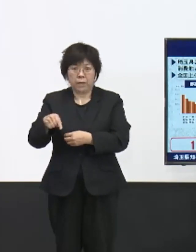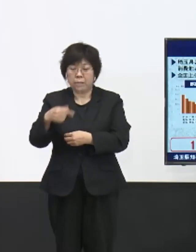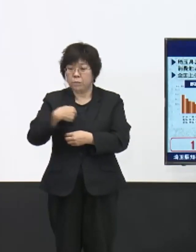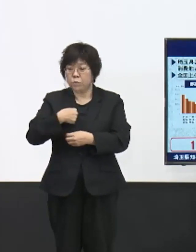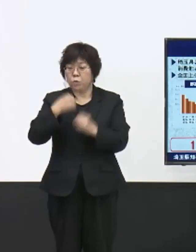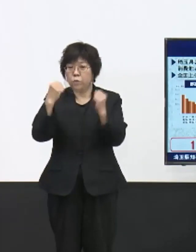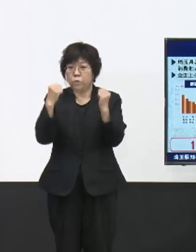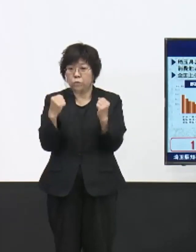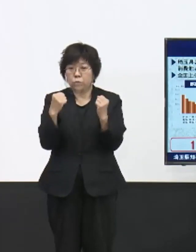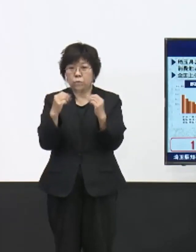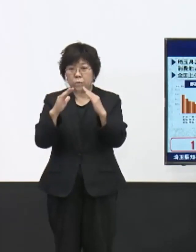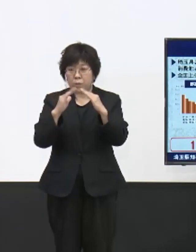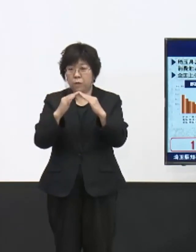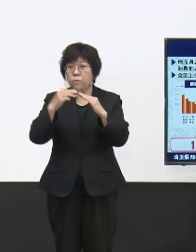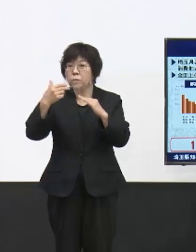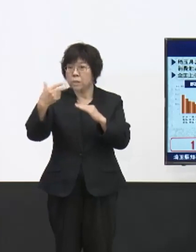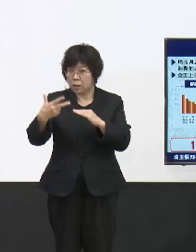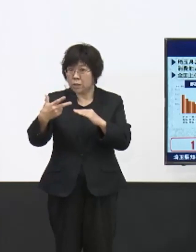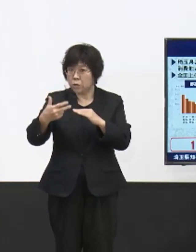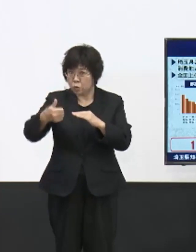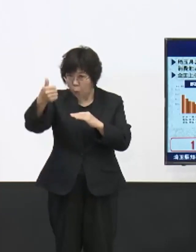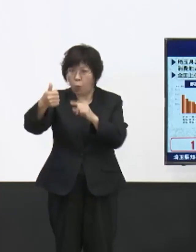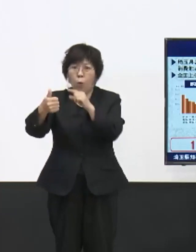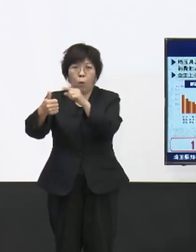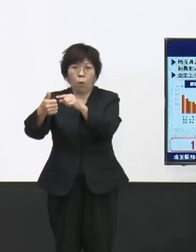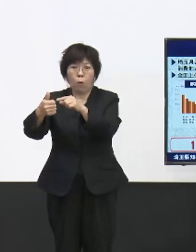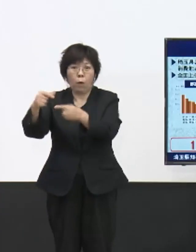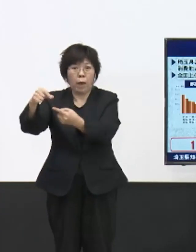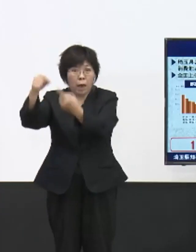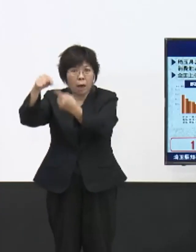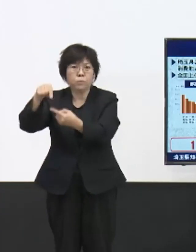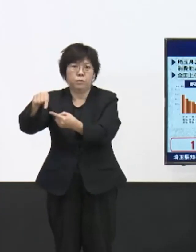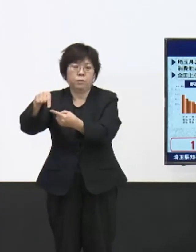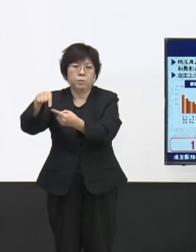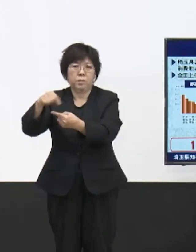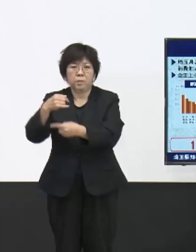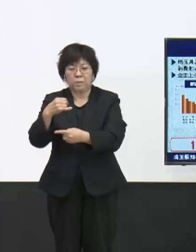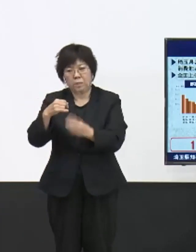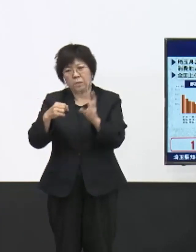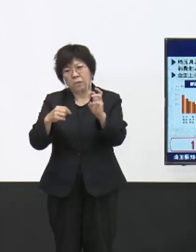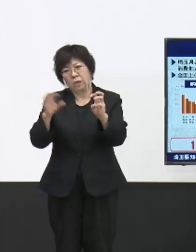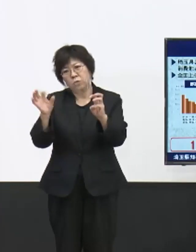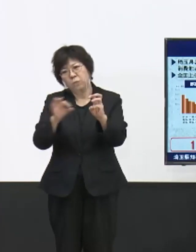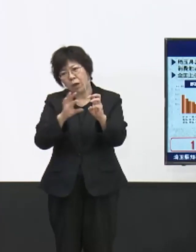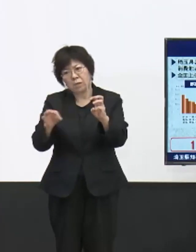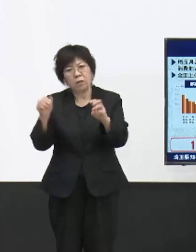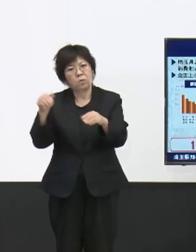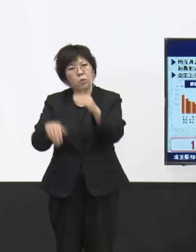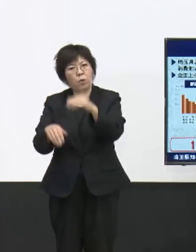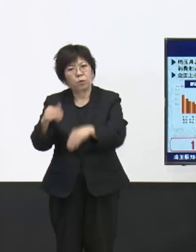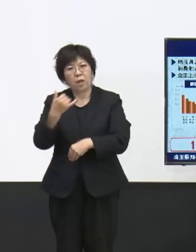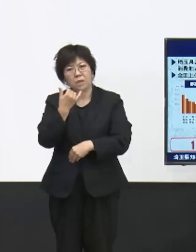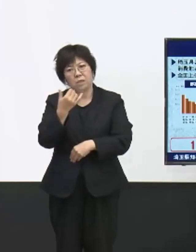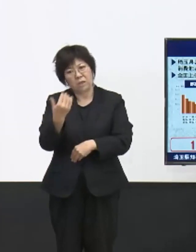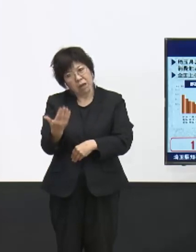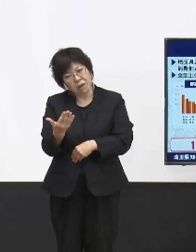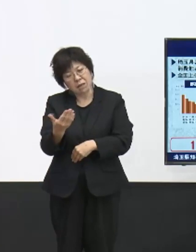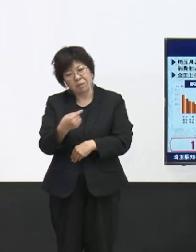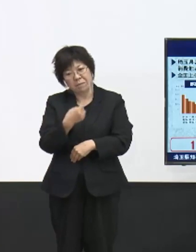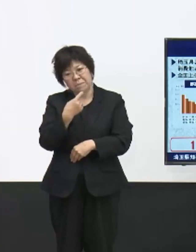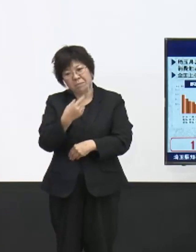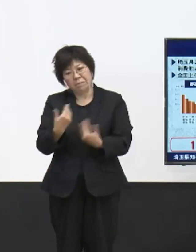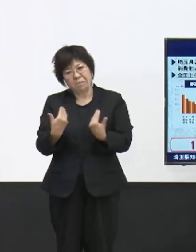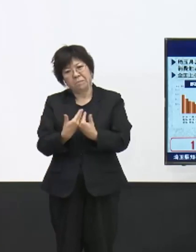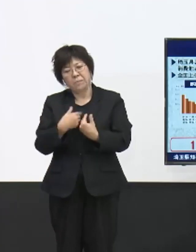のそれぞれの単位を選んでいくということがいいのかどうかというのは、やっぱり私、議論があると